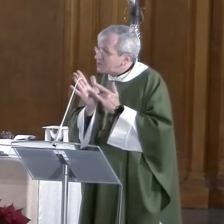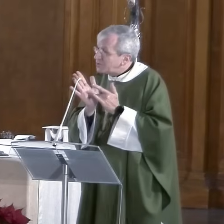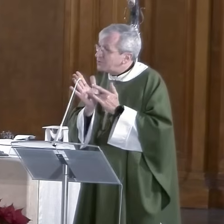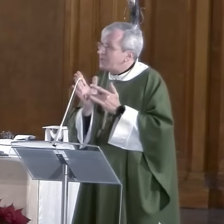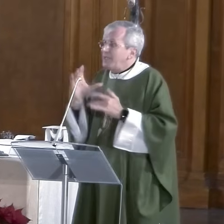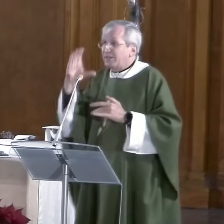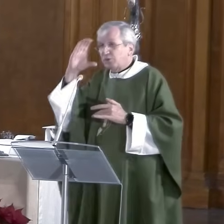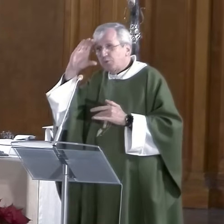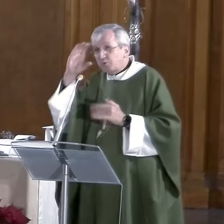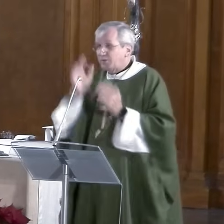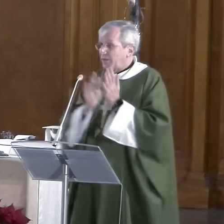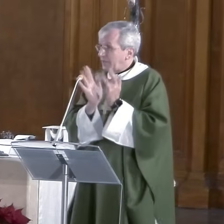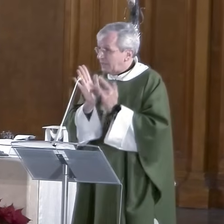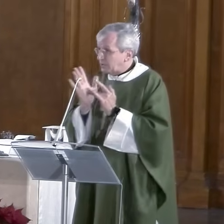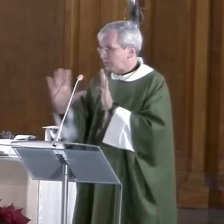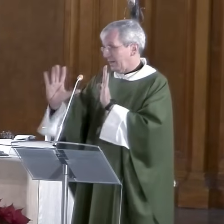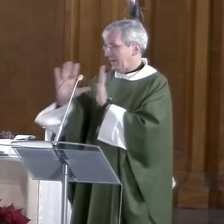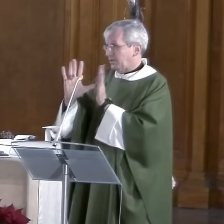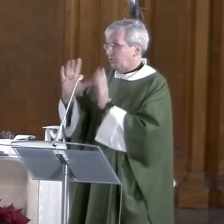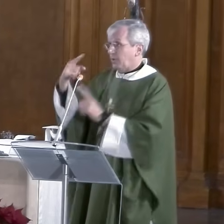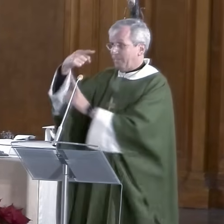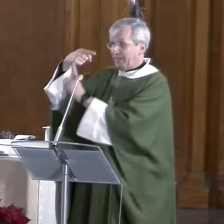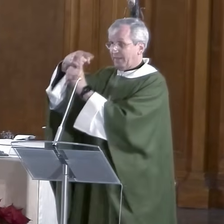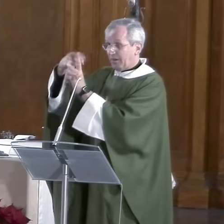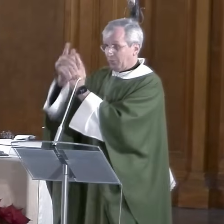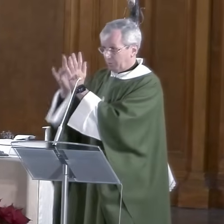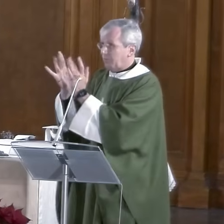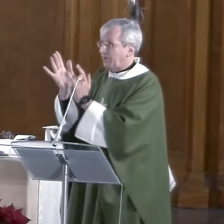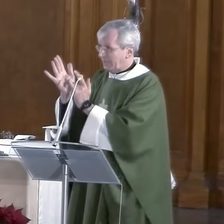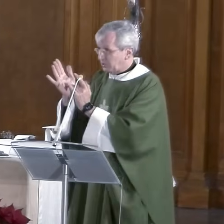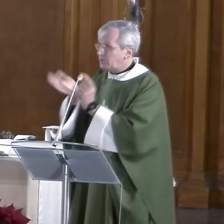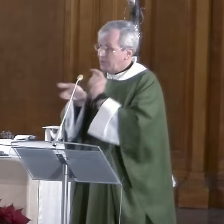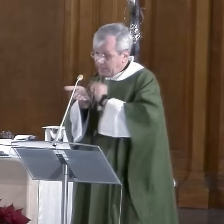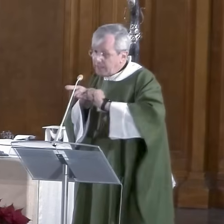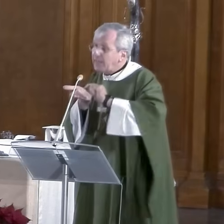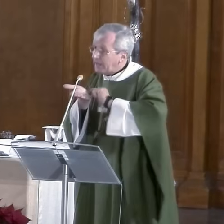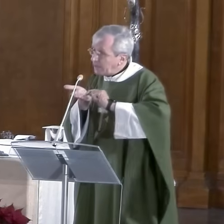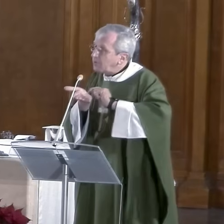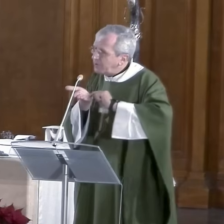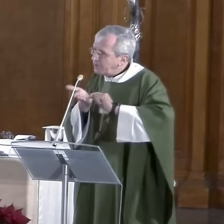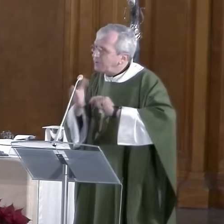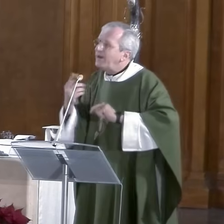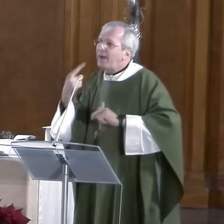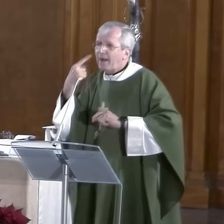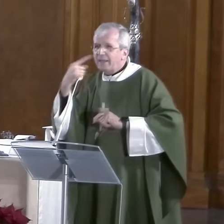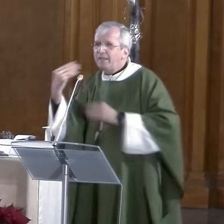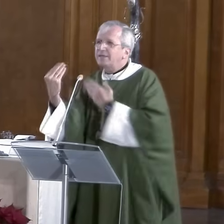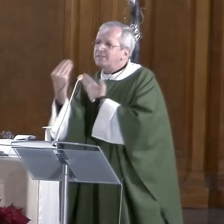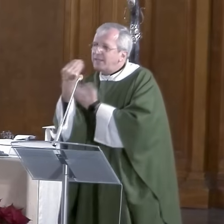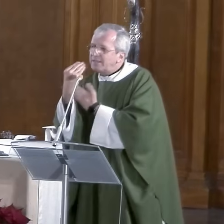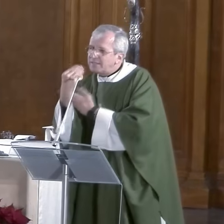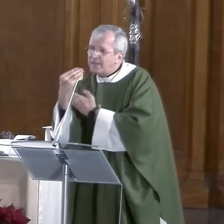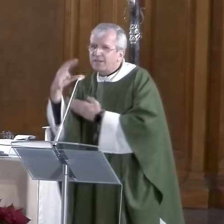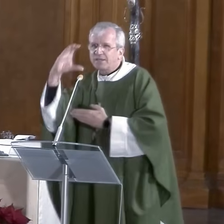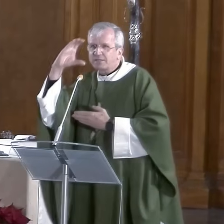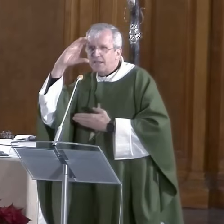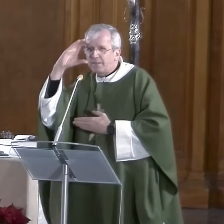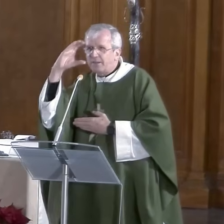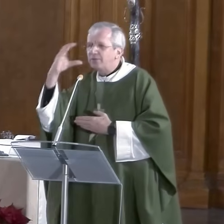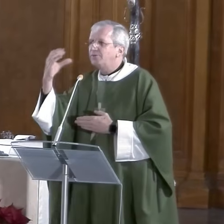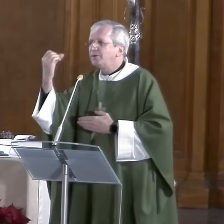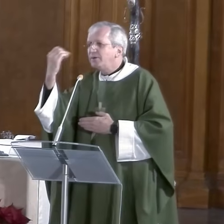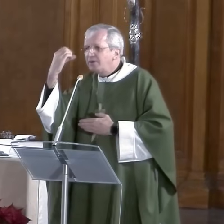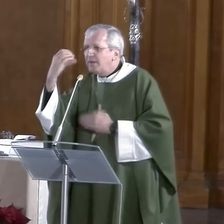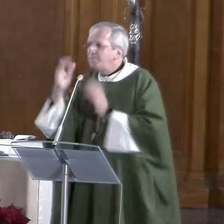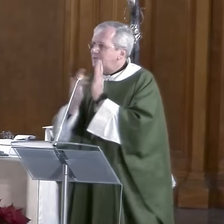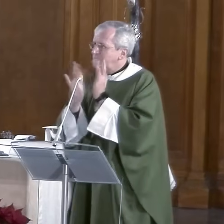de Jesús, que estuvo escuchando a Jesús, que estuvo al pie de la cruz con Jesús y que recogió aquellas enseñanzas que